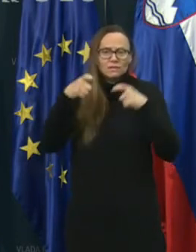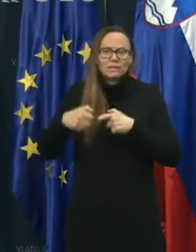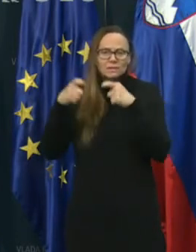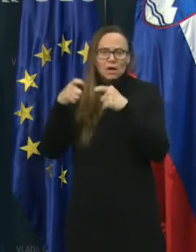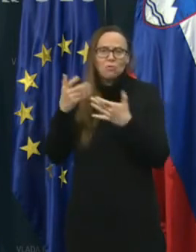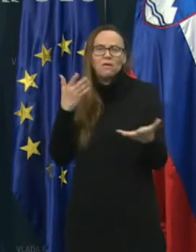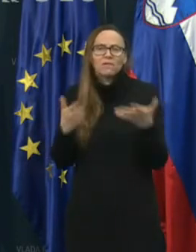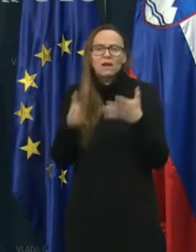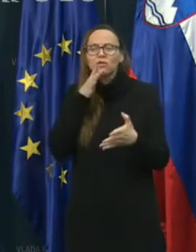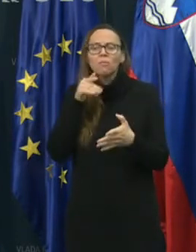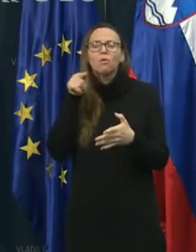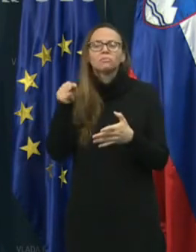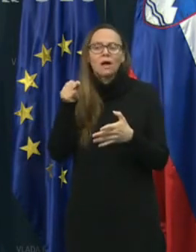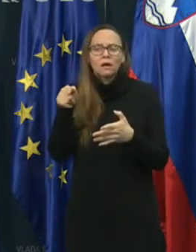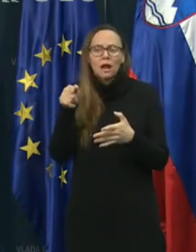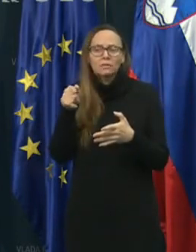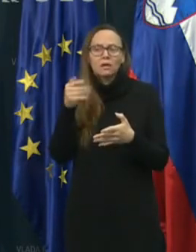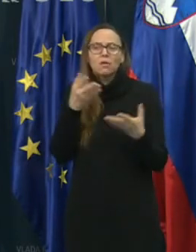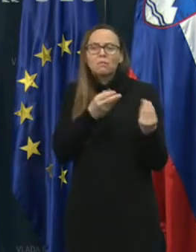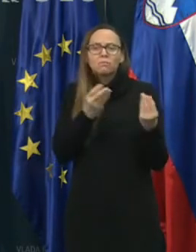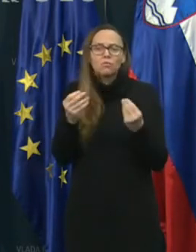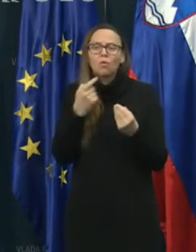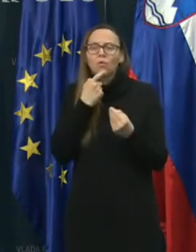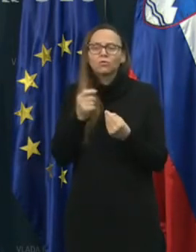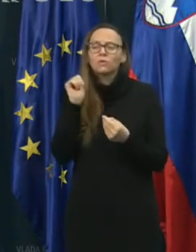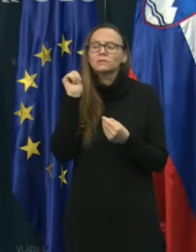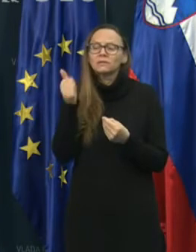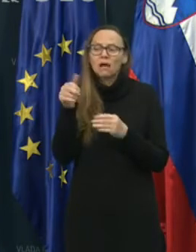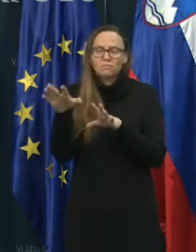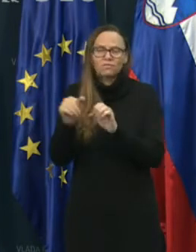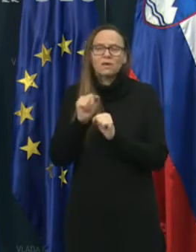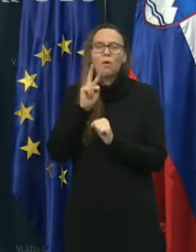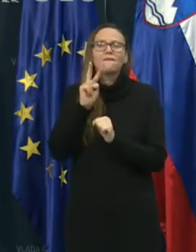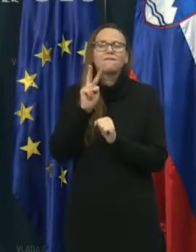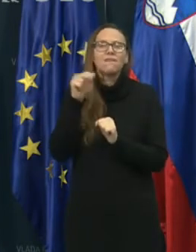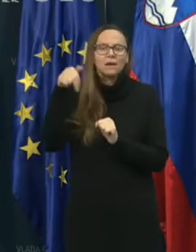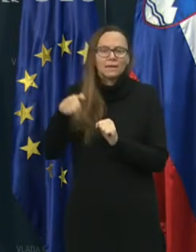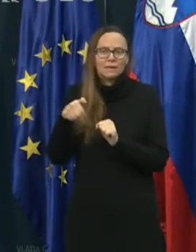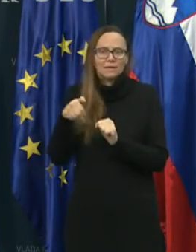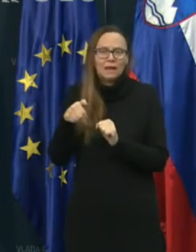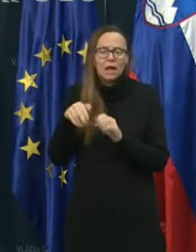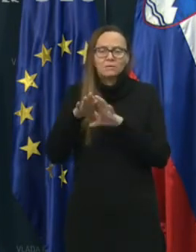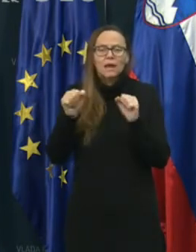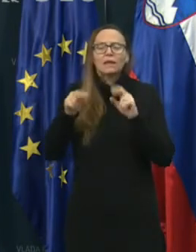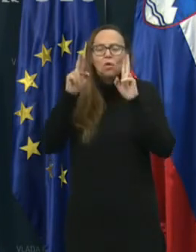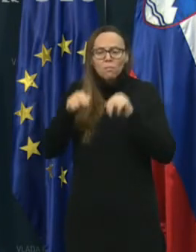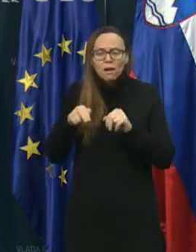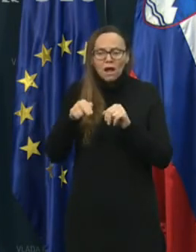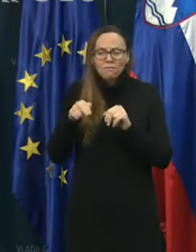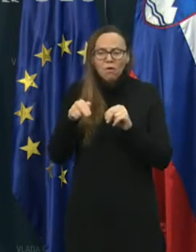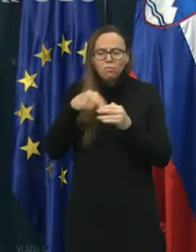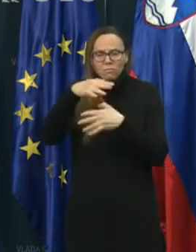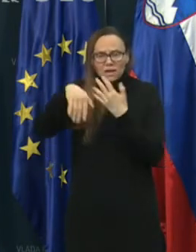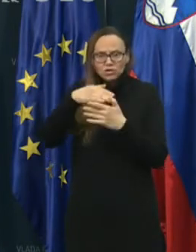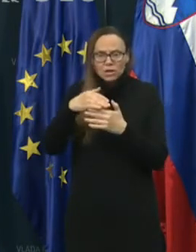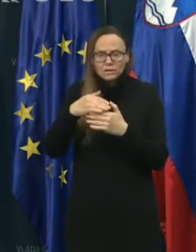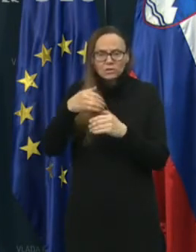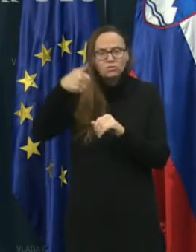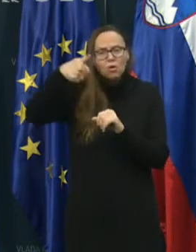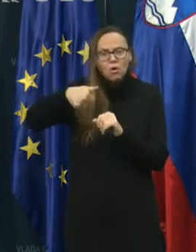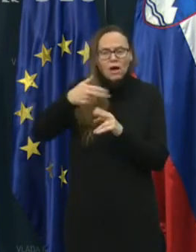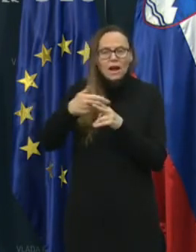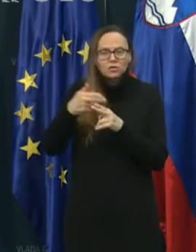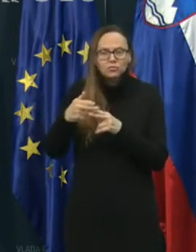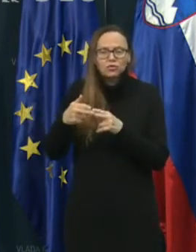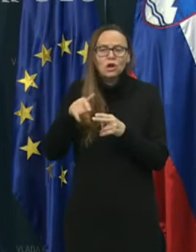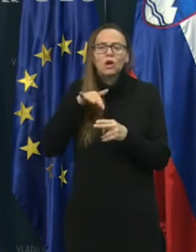Verjetno bo takrat marsikdo sam vzel varikino, naredil pravo raztopino, razkužilo in šel brisati vrata